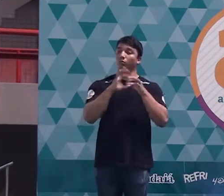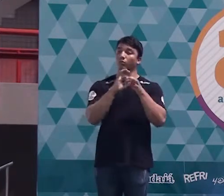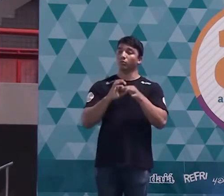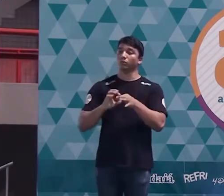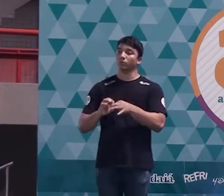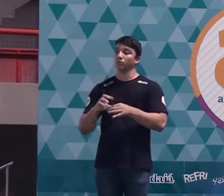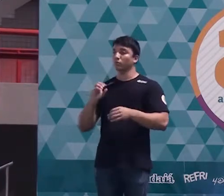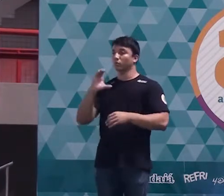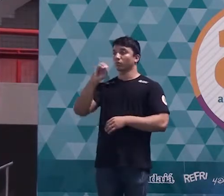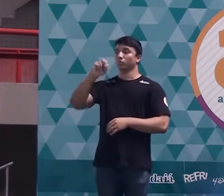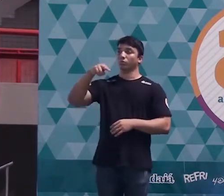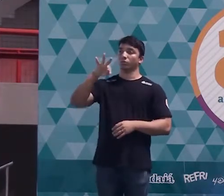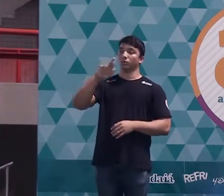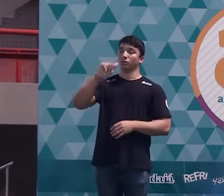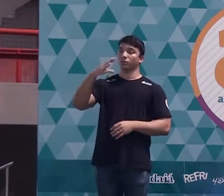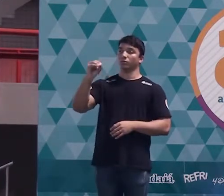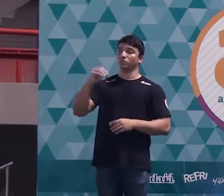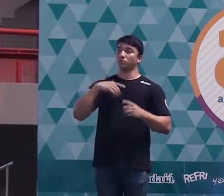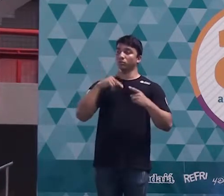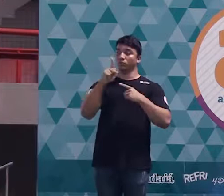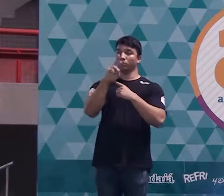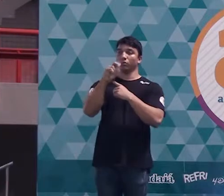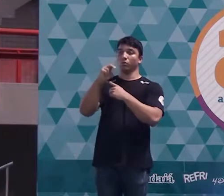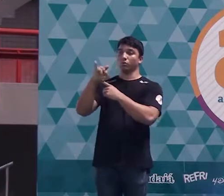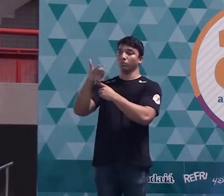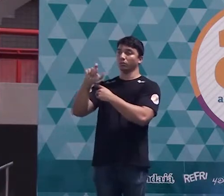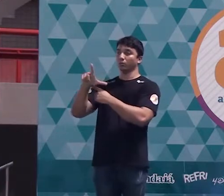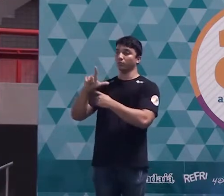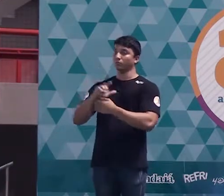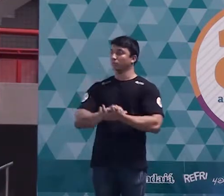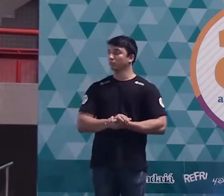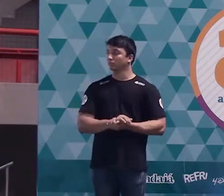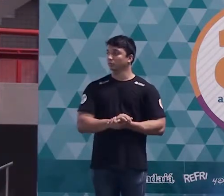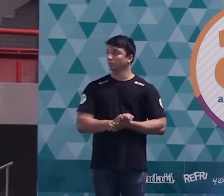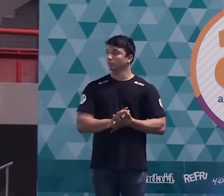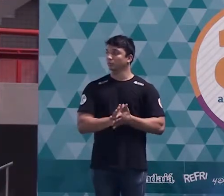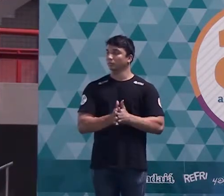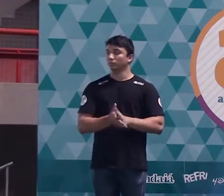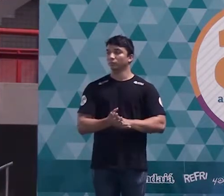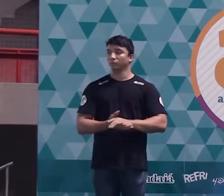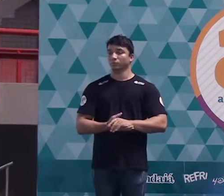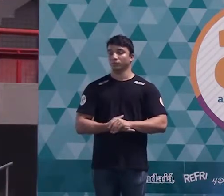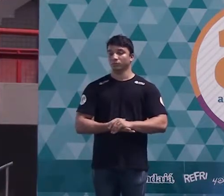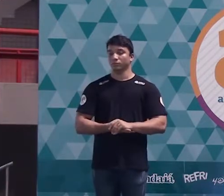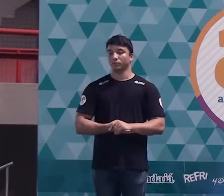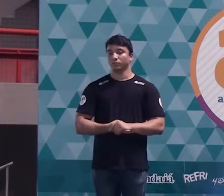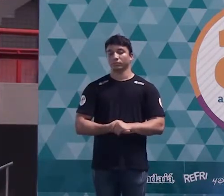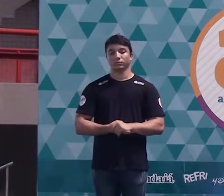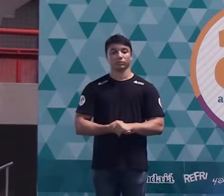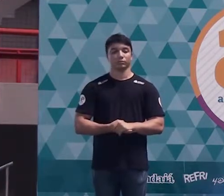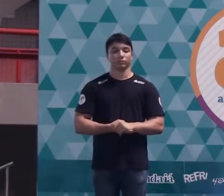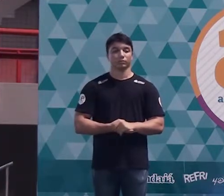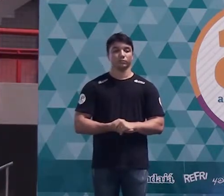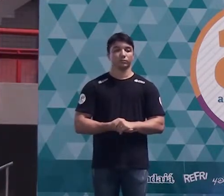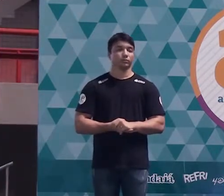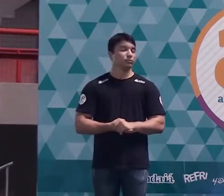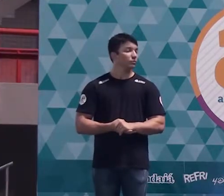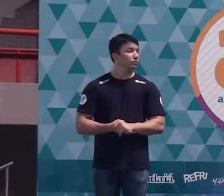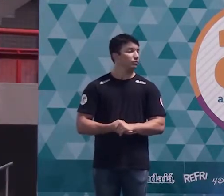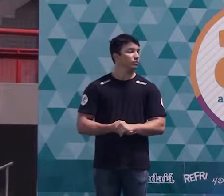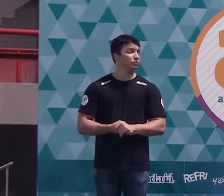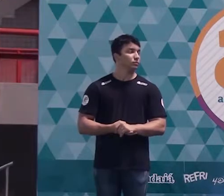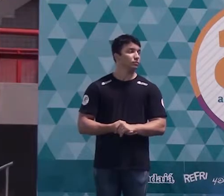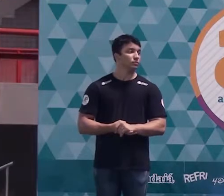ou contração pronominal. Bom, vamos voltar para a primeira. Rapidinho. Aí na